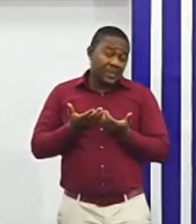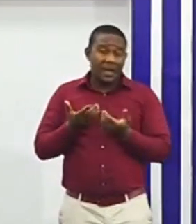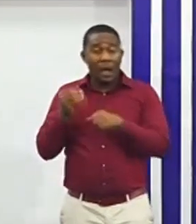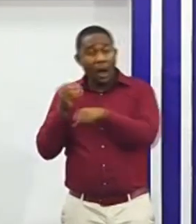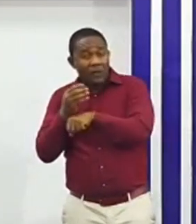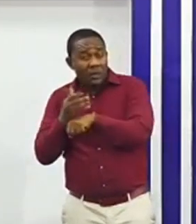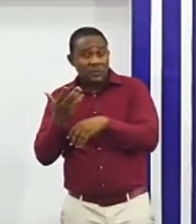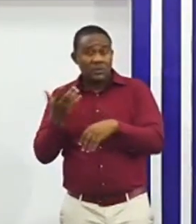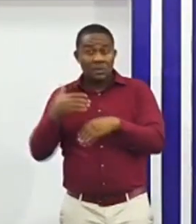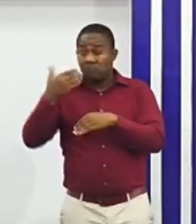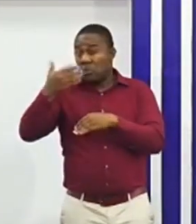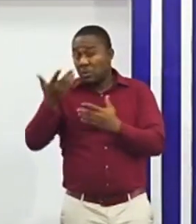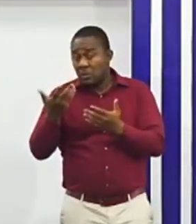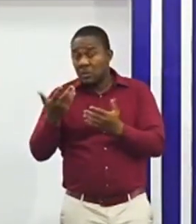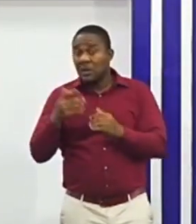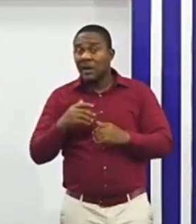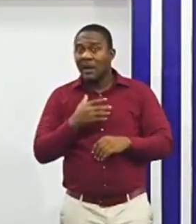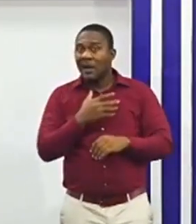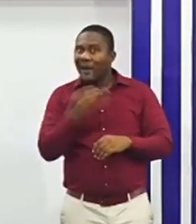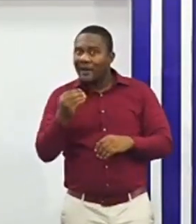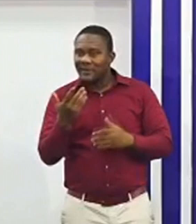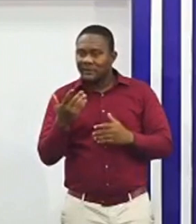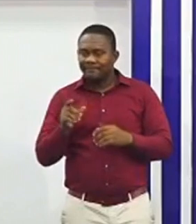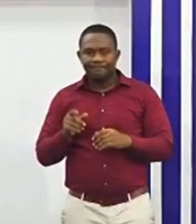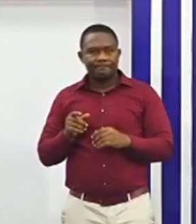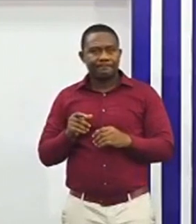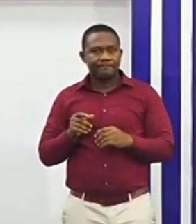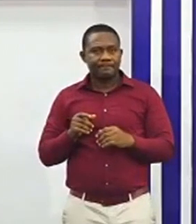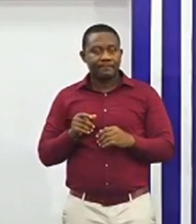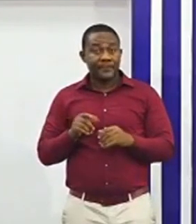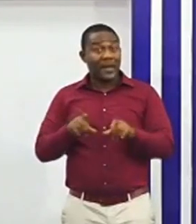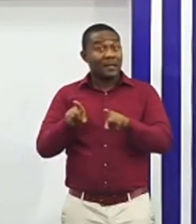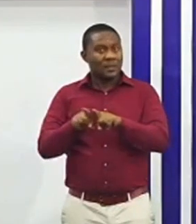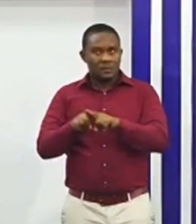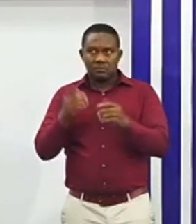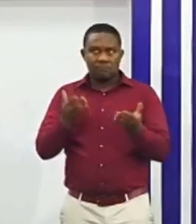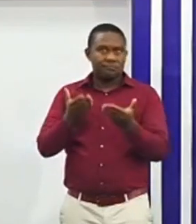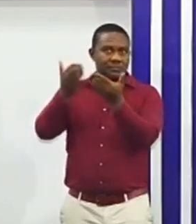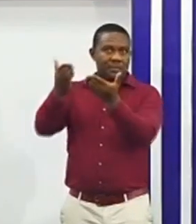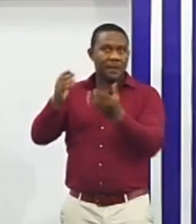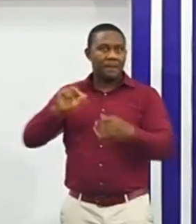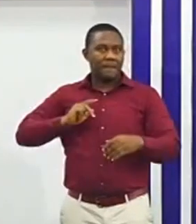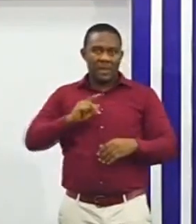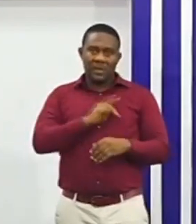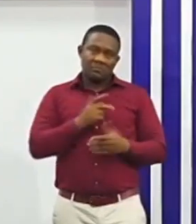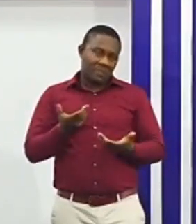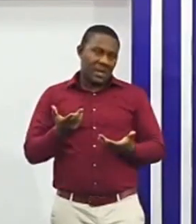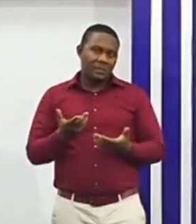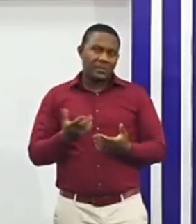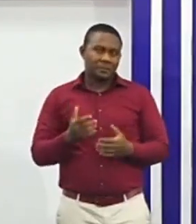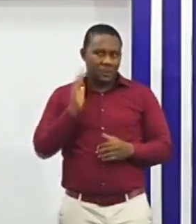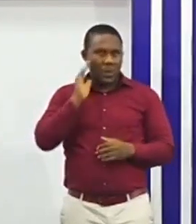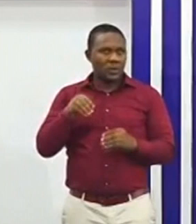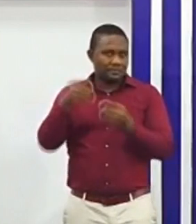bo ala bonsa a yia lɛ waare a bɛ libie bena yaa a pɛrenɛ poa a tan sidiri tututur ayi